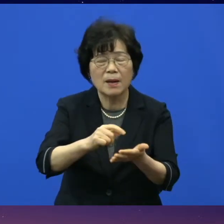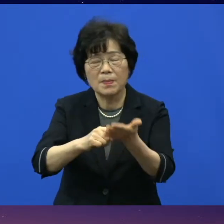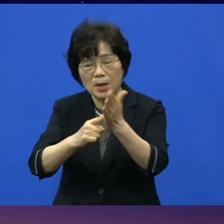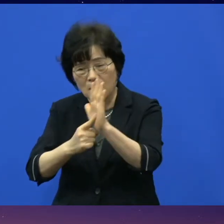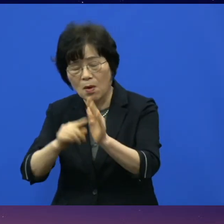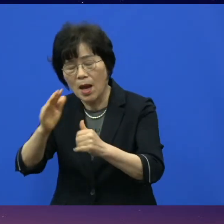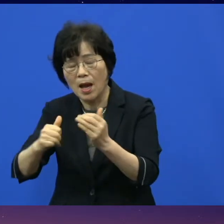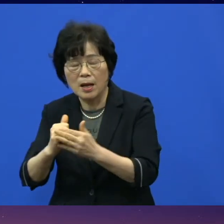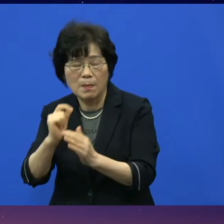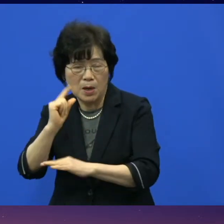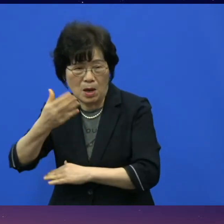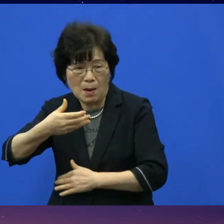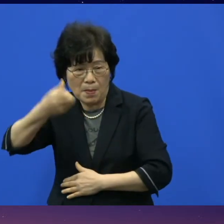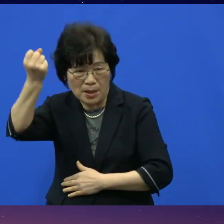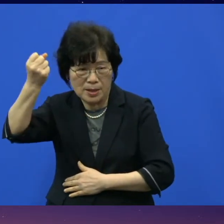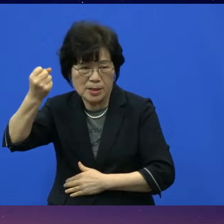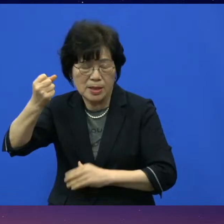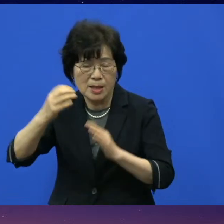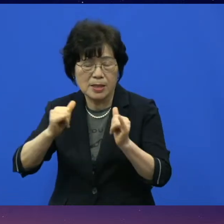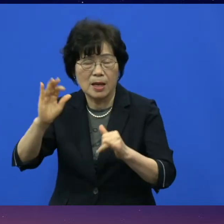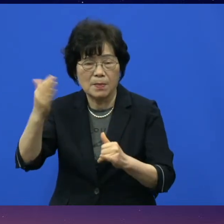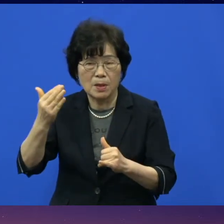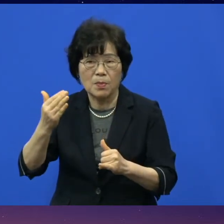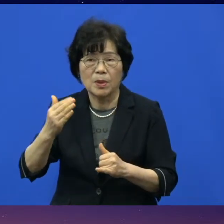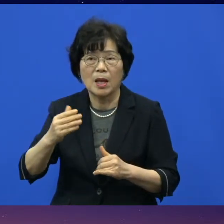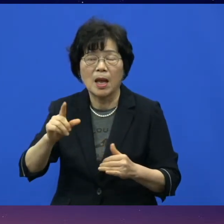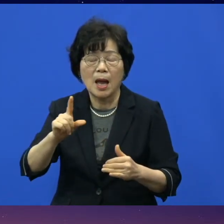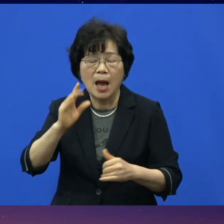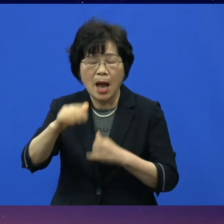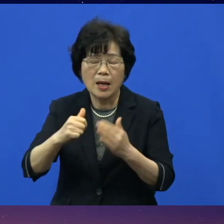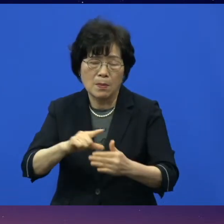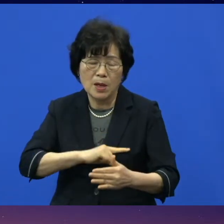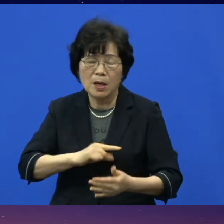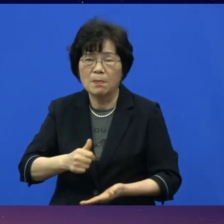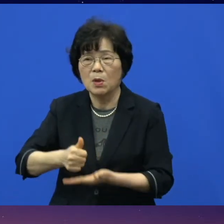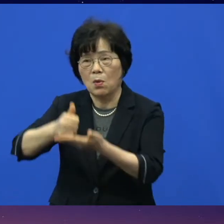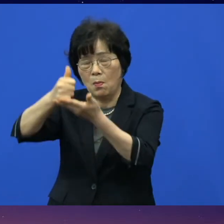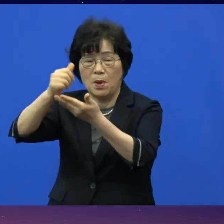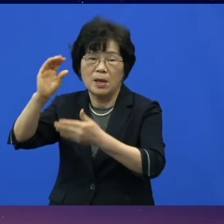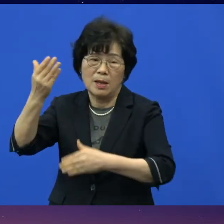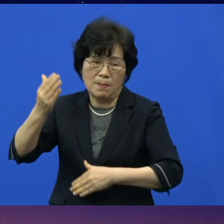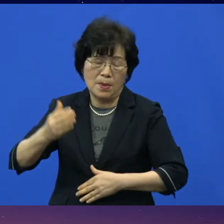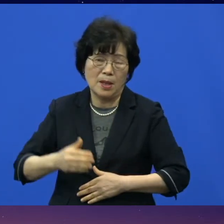영광을 받으시고 하나님의 이름이 높아지는 것이 중요하고.